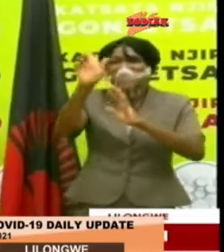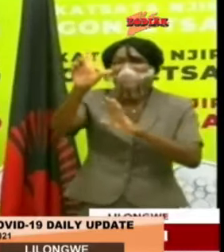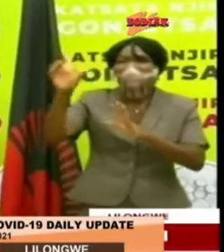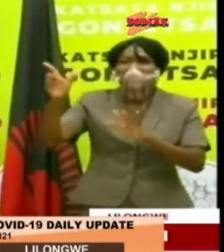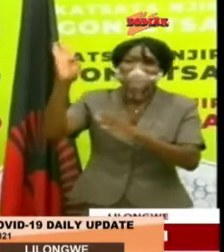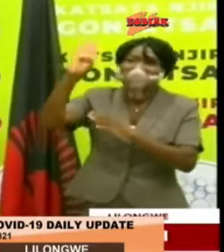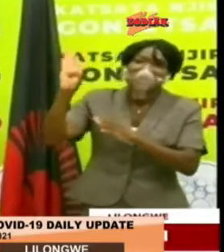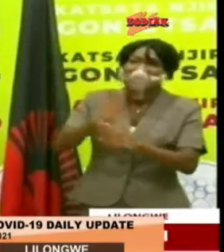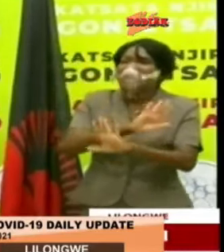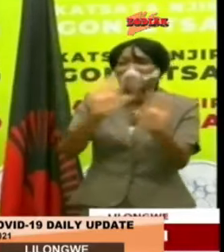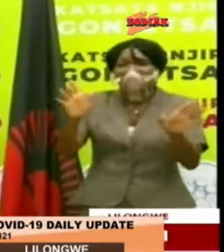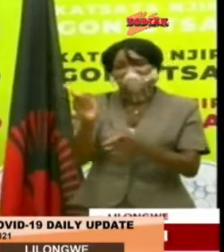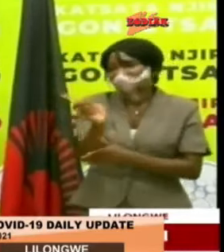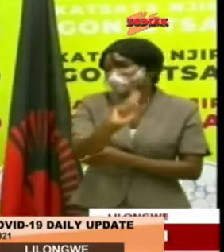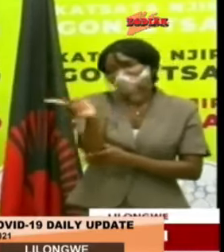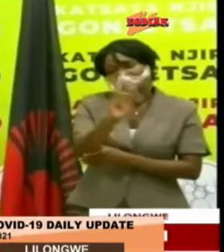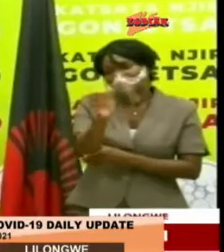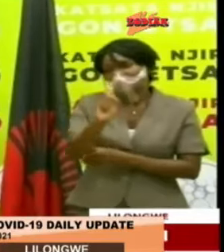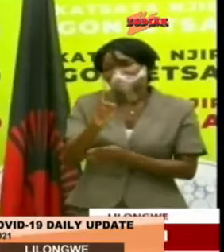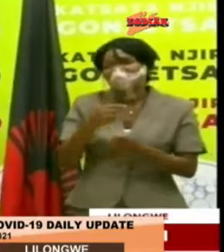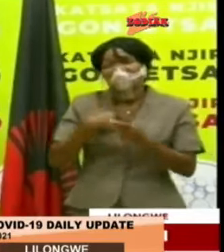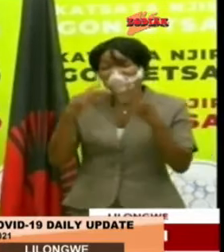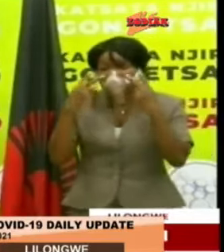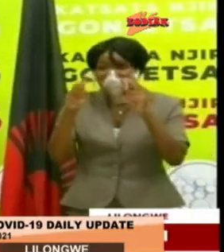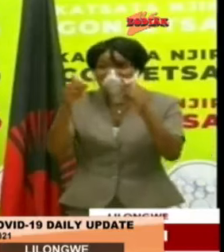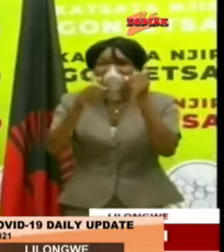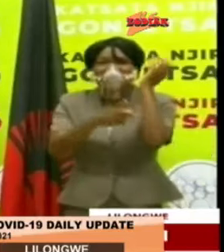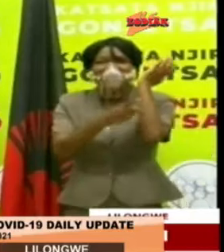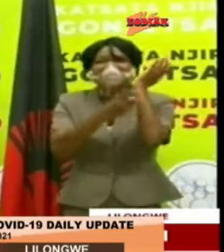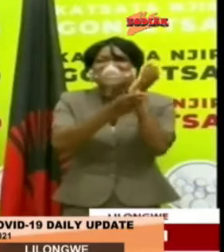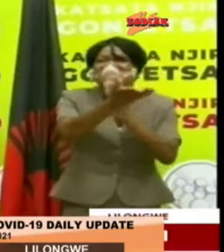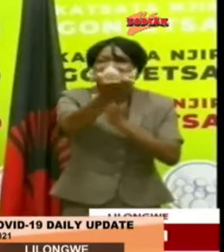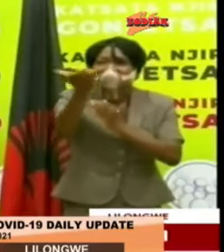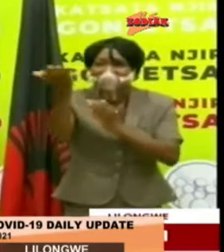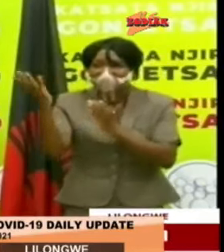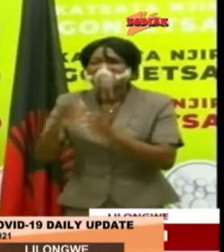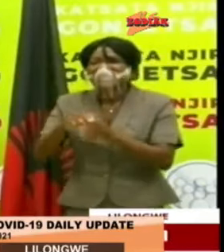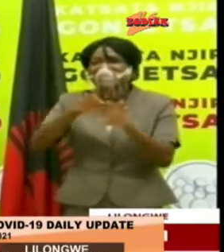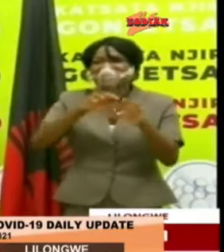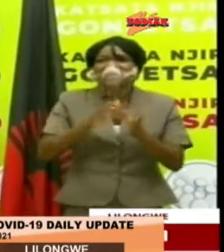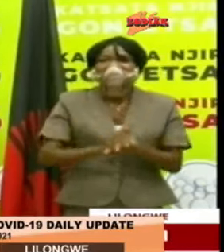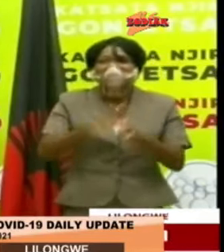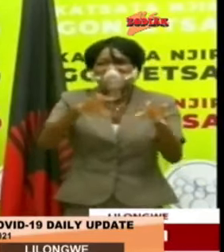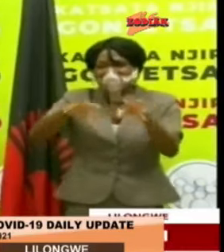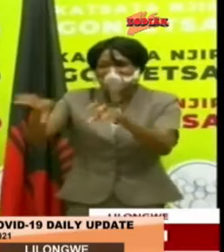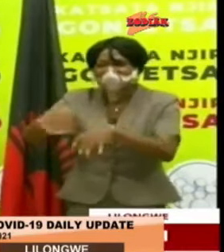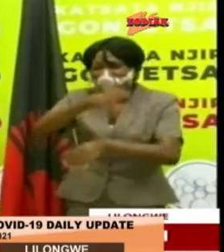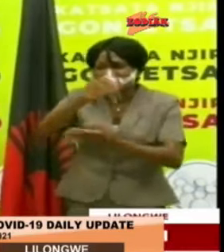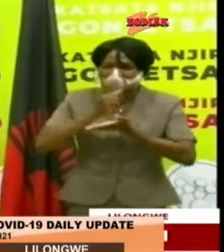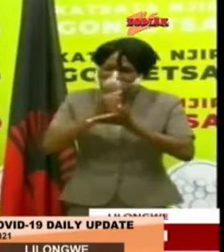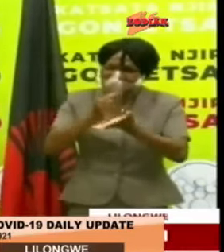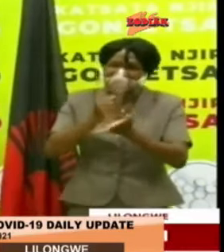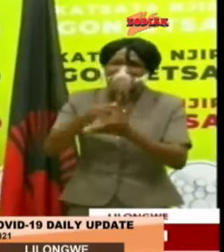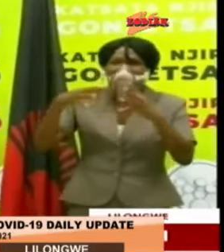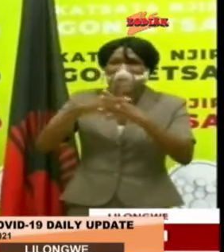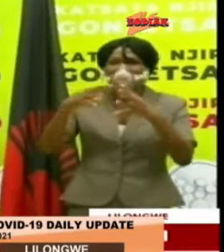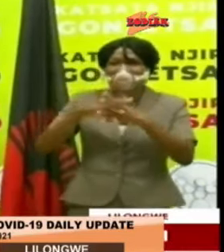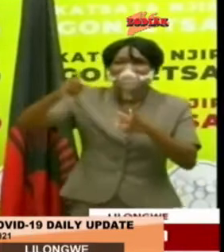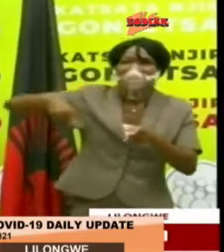ifeyo tionetsetsa kuti district ina iliyonse kukhale zida zimenezi za makamaka